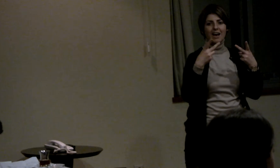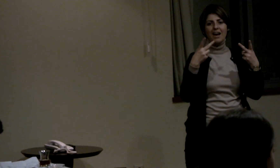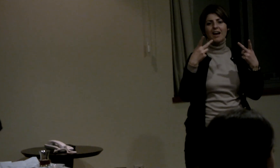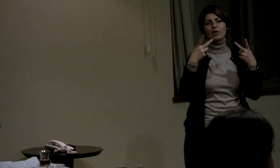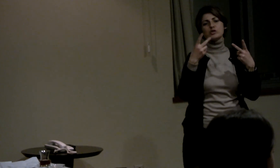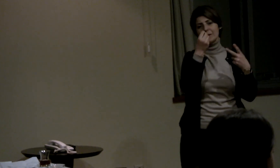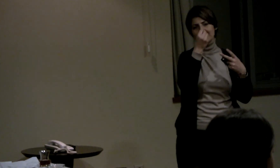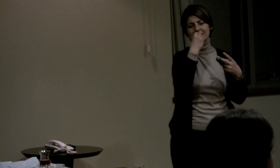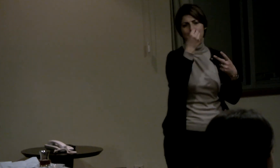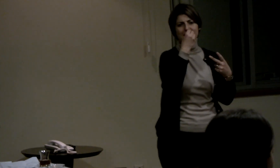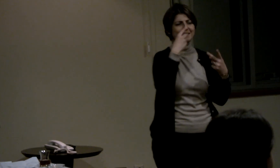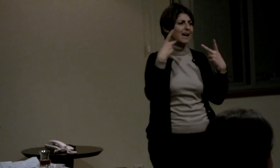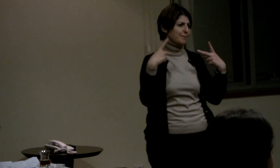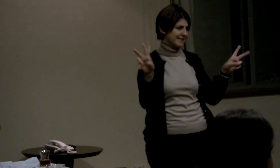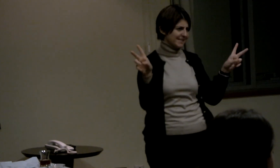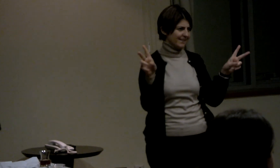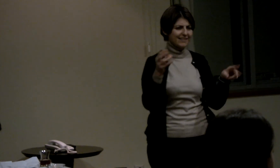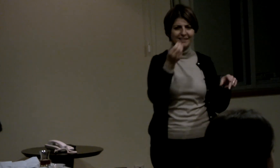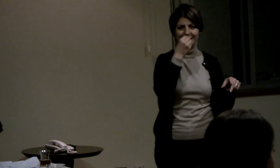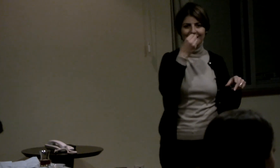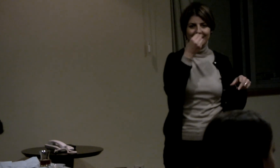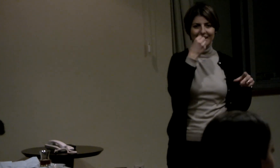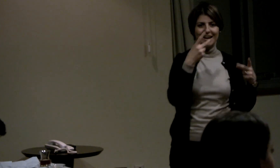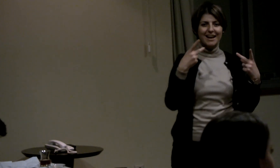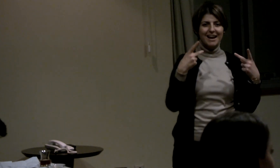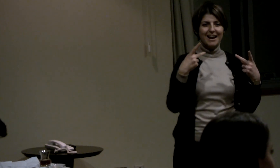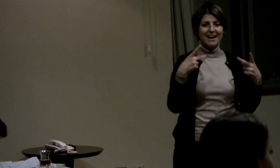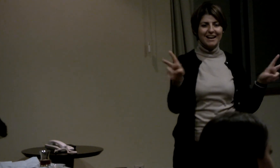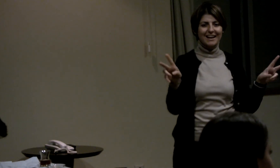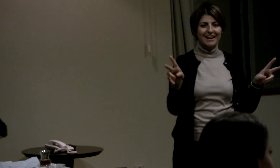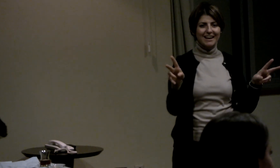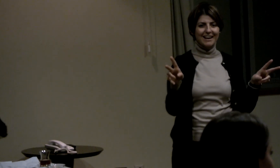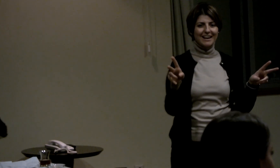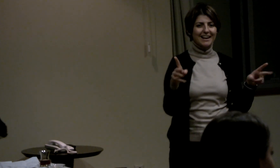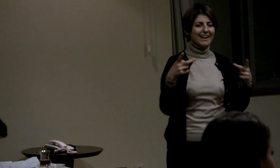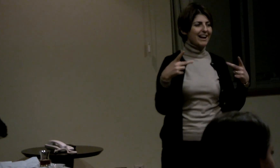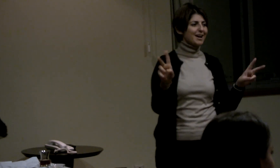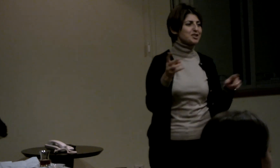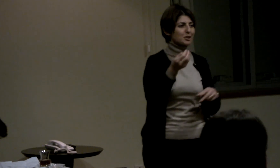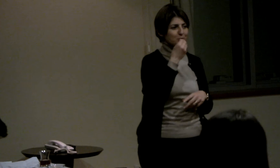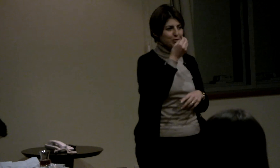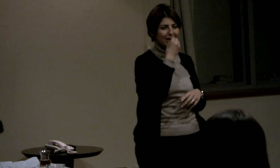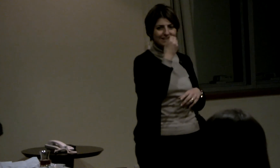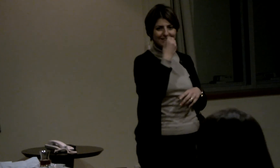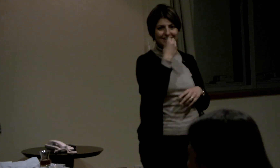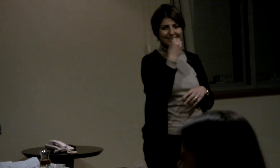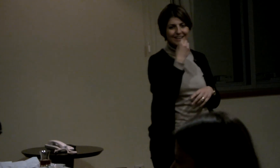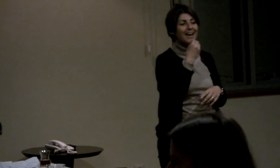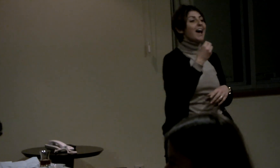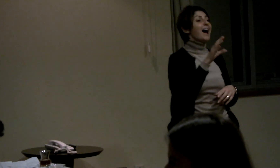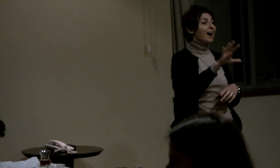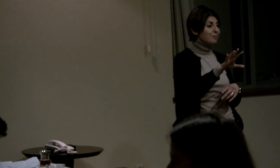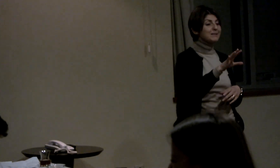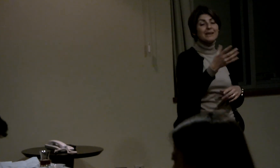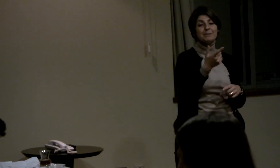Ha, o zaman yemek serbestti. Biz orada yemedik ki. Akşam yemeği yemedik. Ama ne